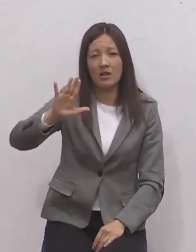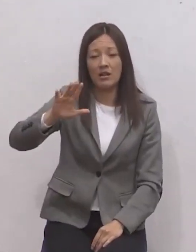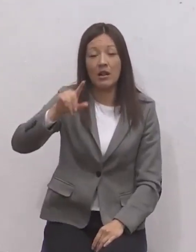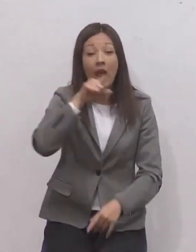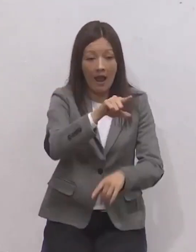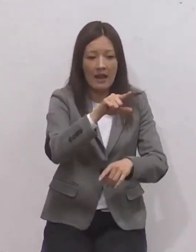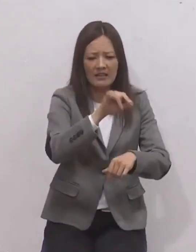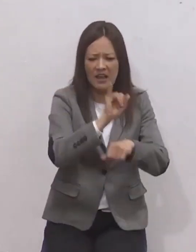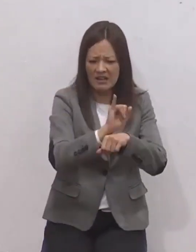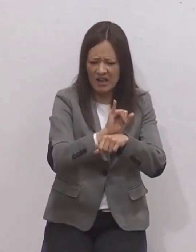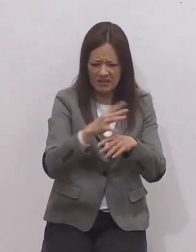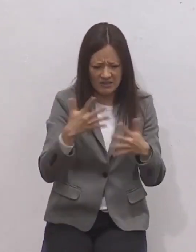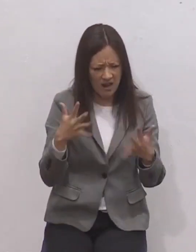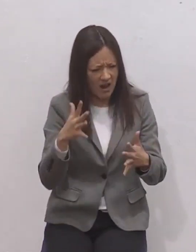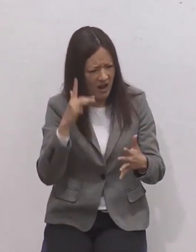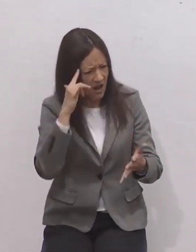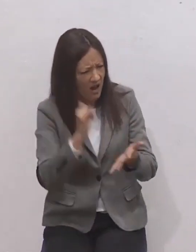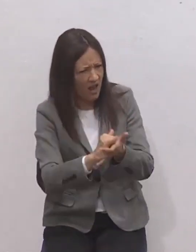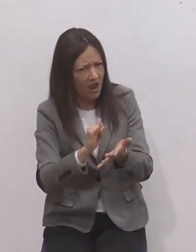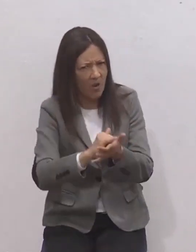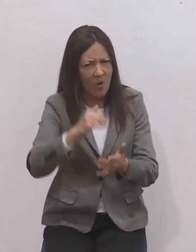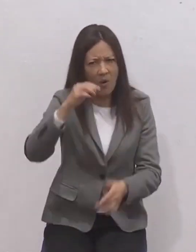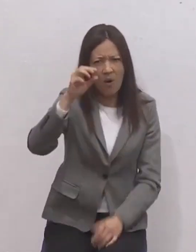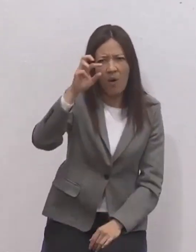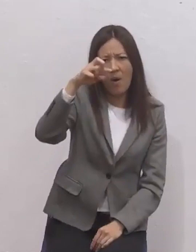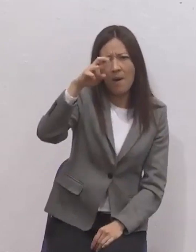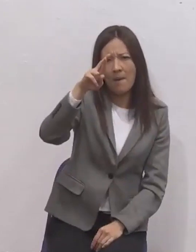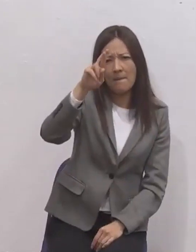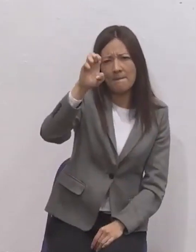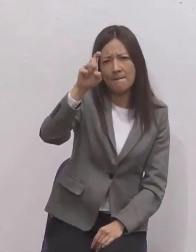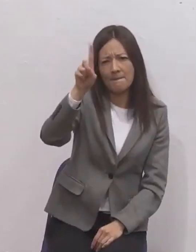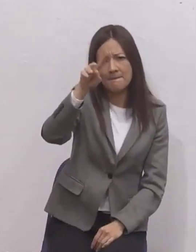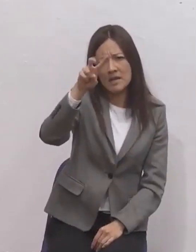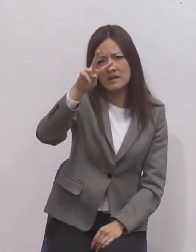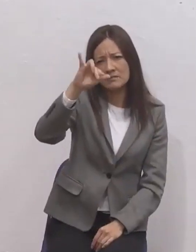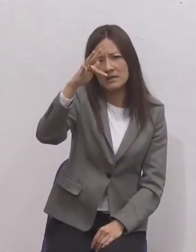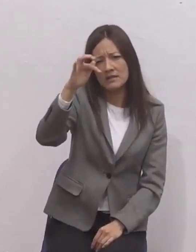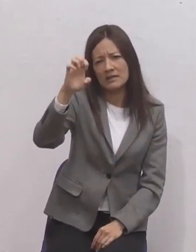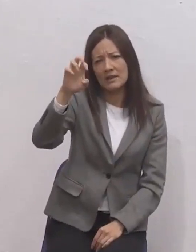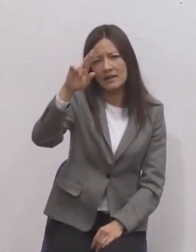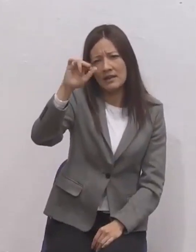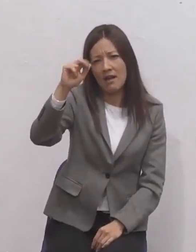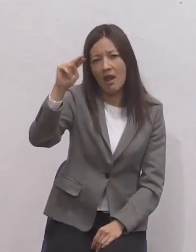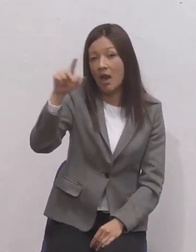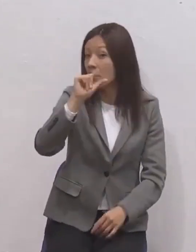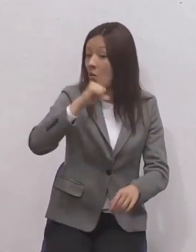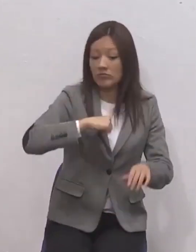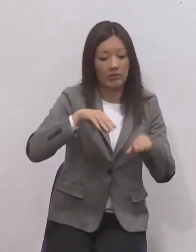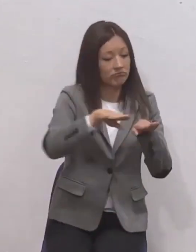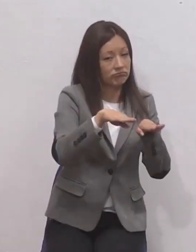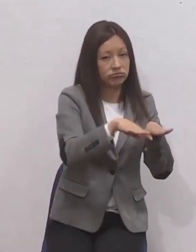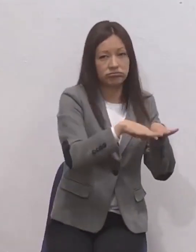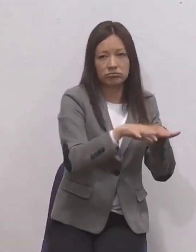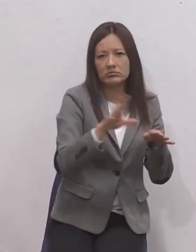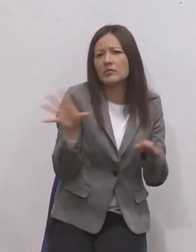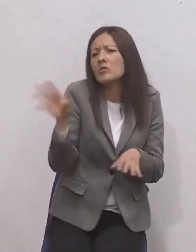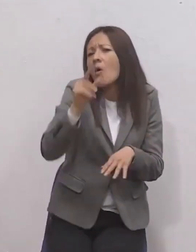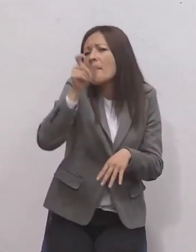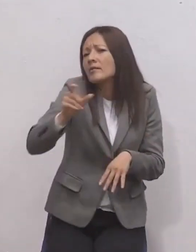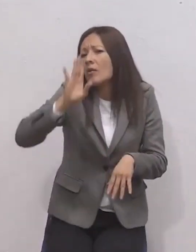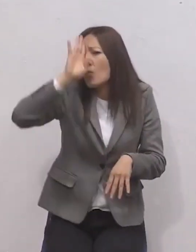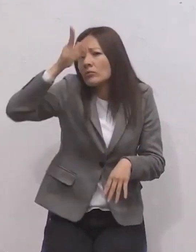que es presbiteriana o metodista. Esa iglesia no tiene parqueaderos, porque en esa época toda la gente andaba de a pie en